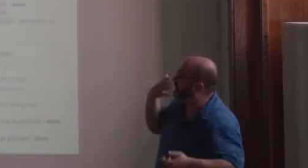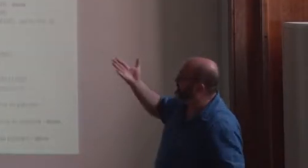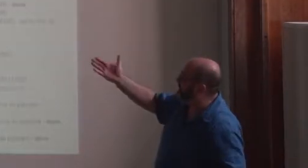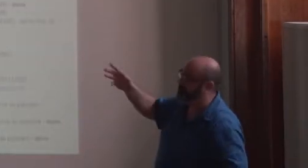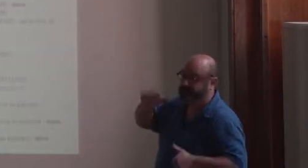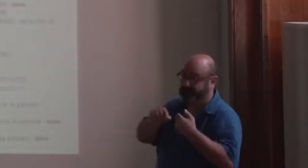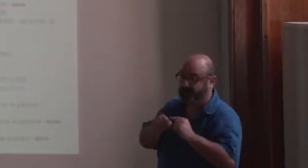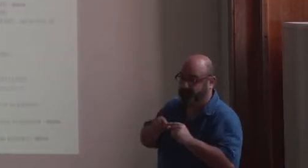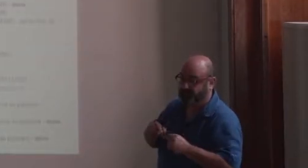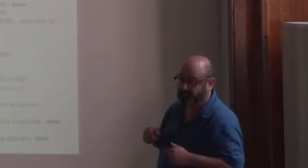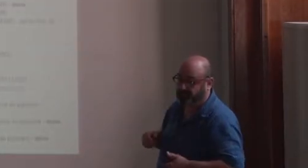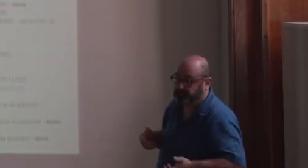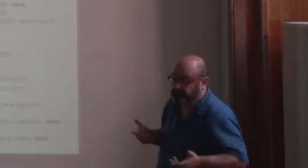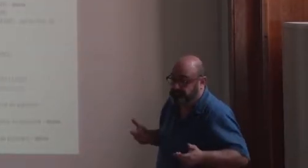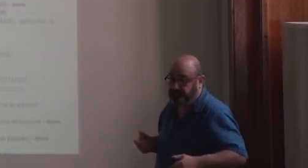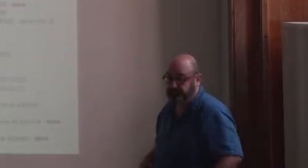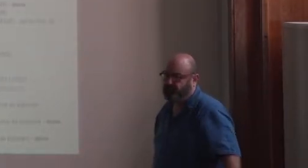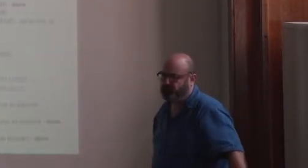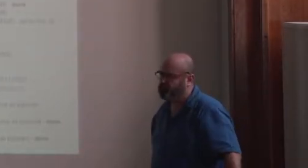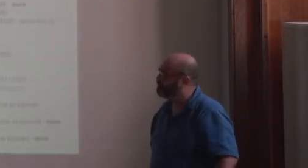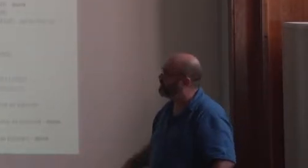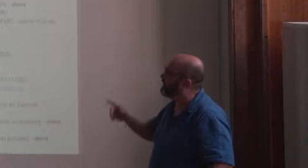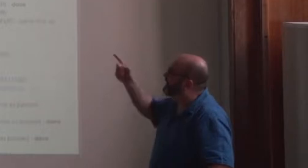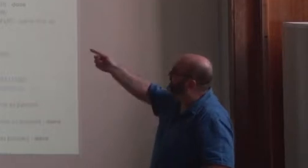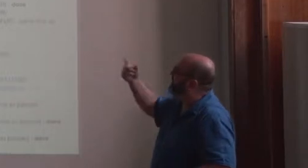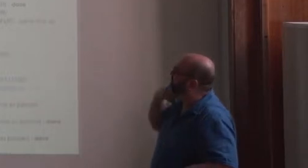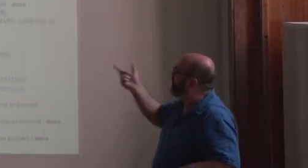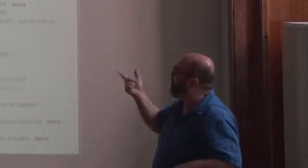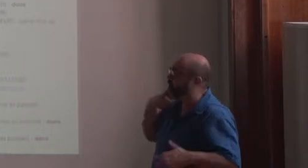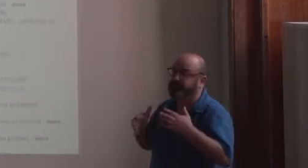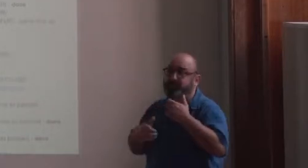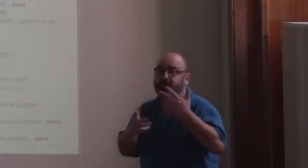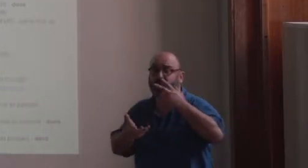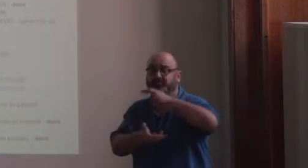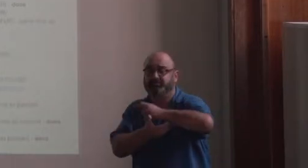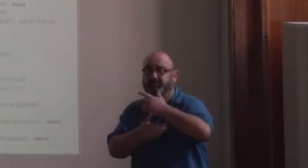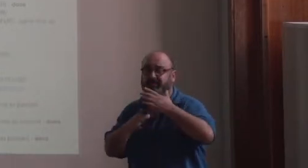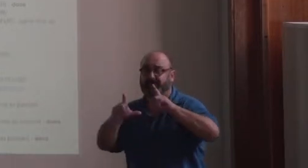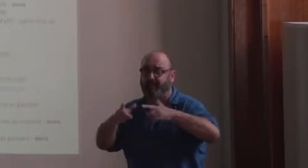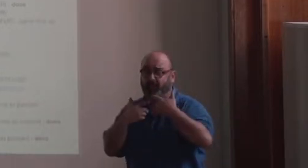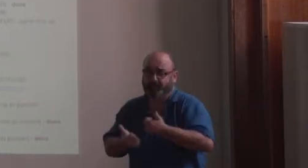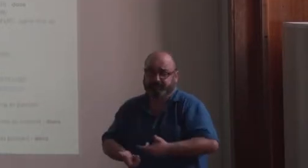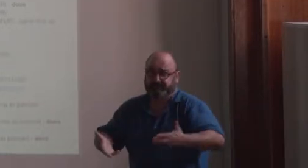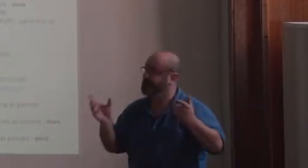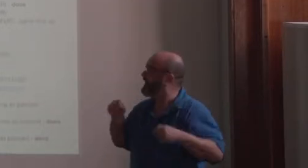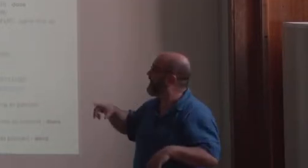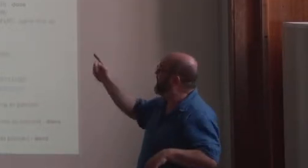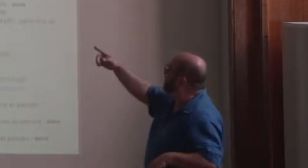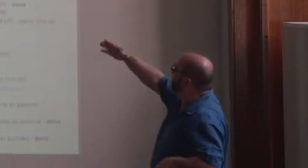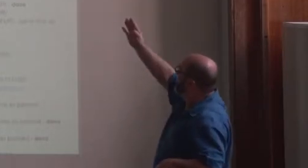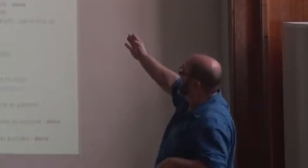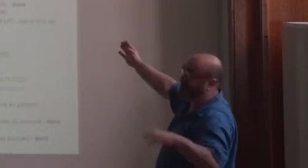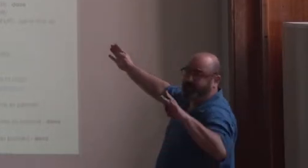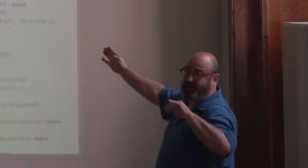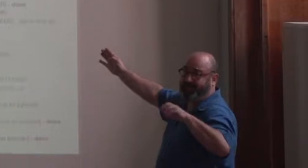la première chose à faire, c'est choisir quelle carte on veut utiliser. Il y en a beaucoup. À droite, il y a un extrait du wiki. Et